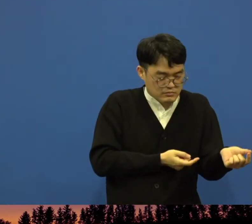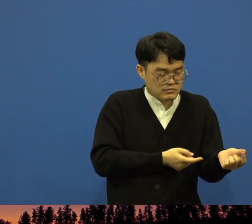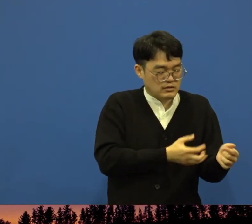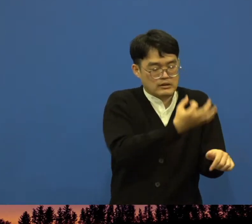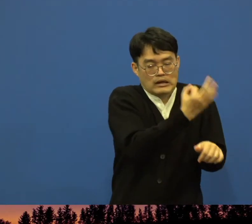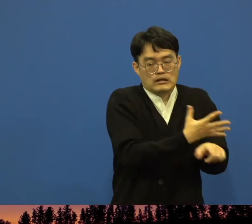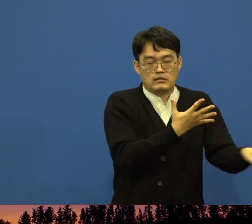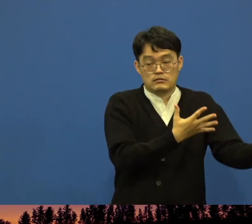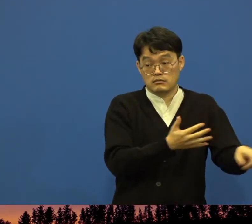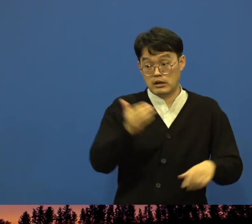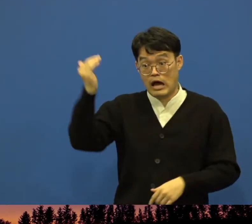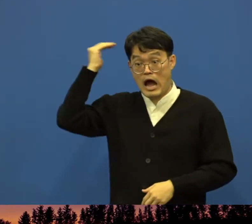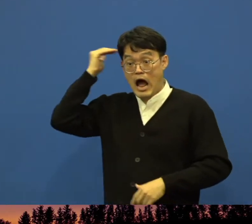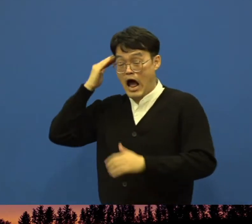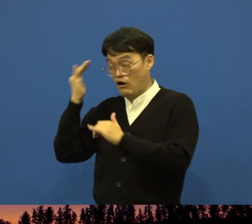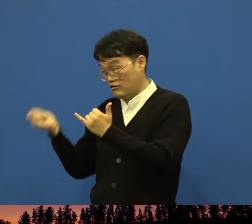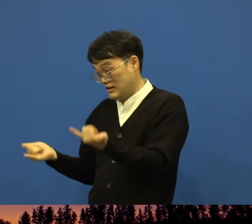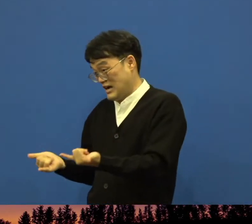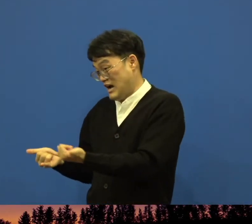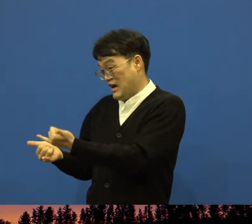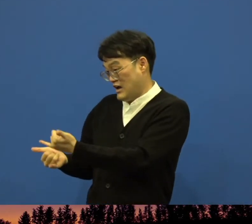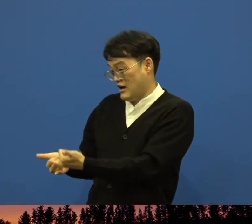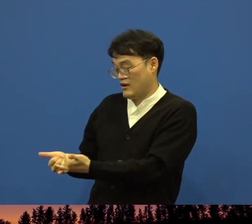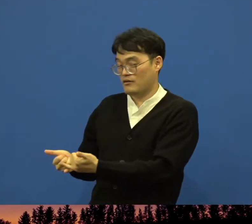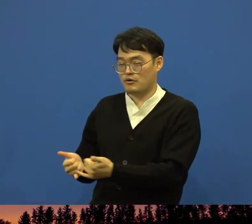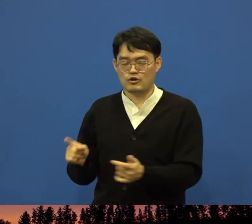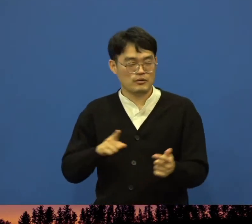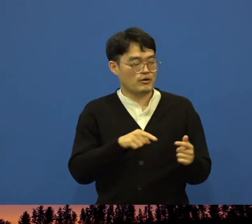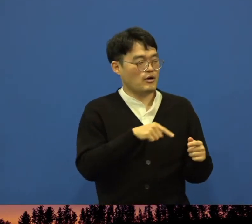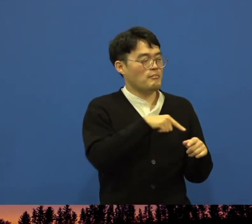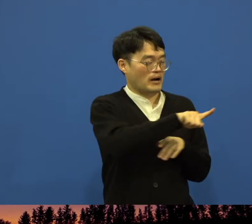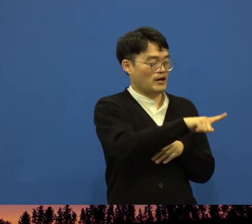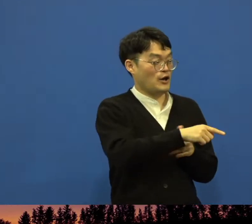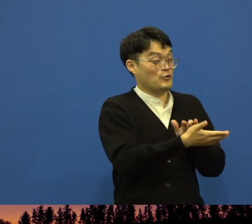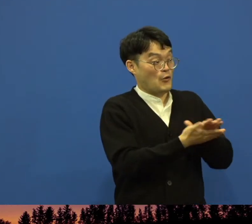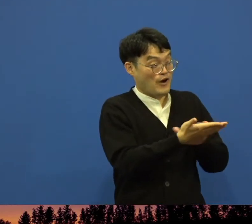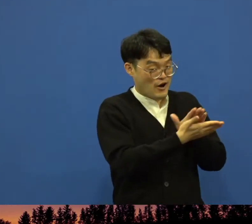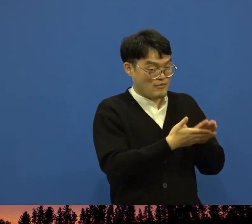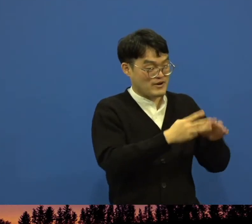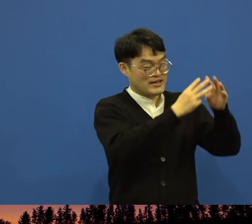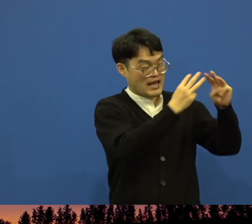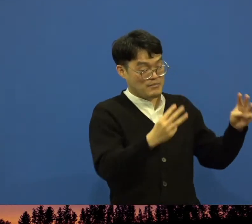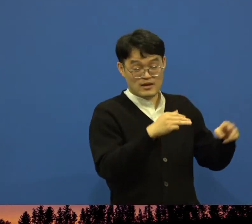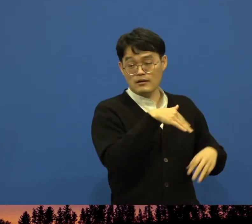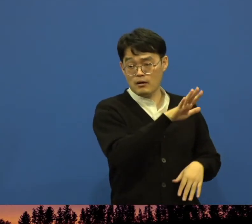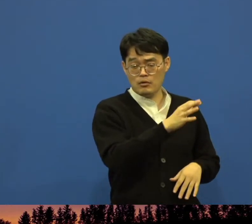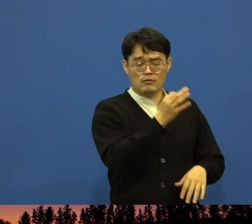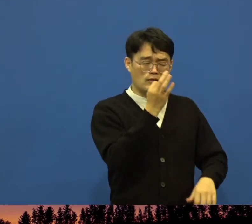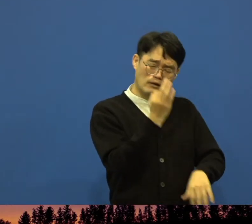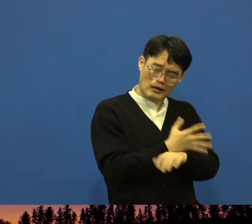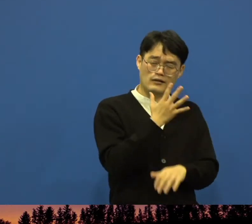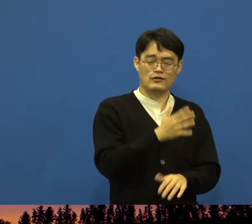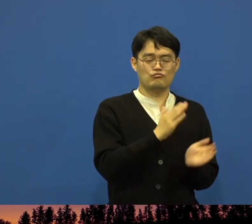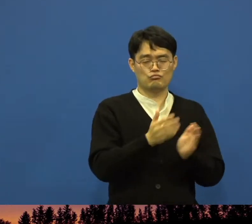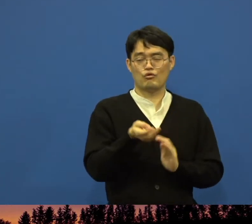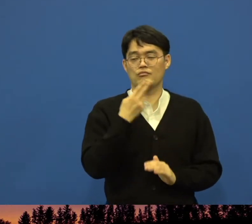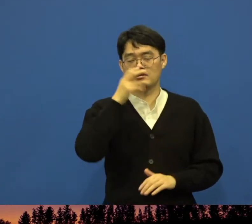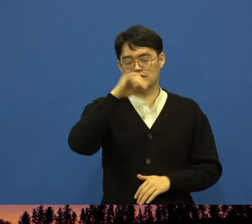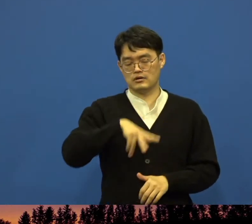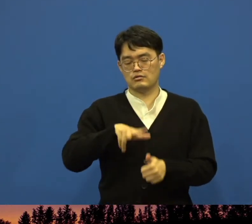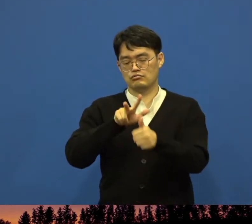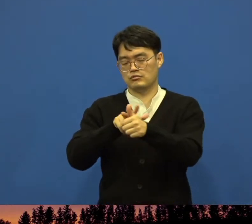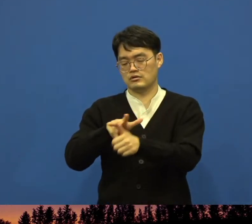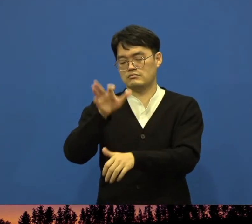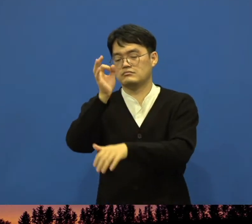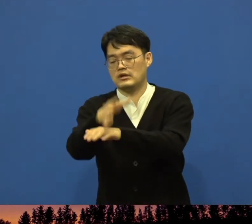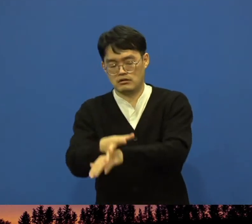어디 야외에 간다 매우 간단해요. 뭐 준비할 게 없어. 그냥 슈퍼에 사가지고 가서 그냥 하면